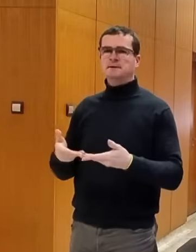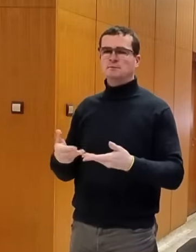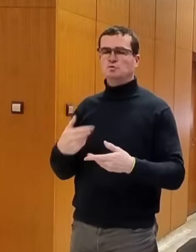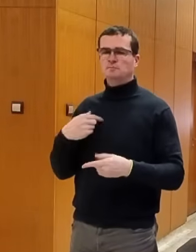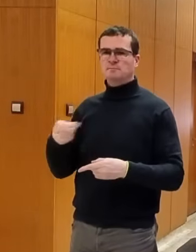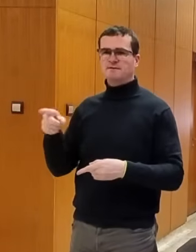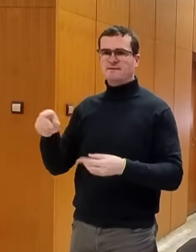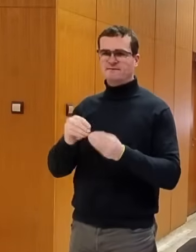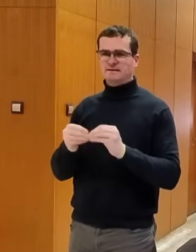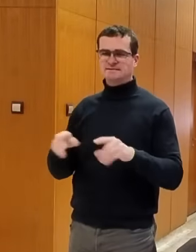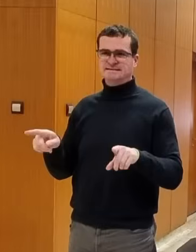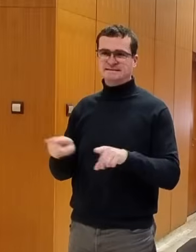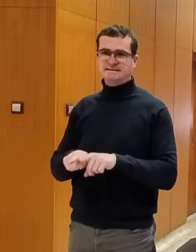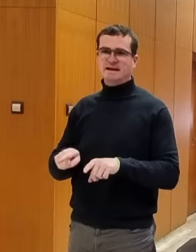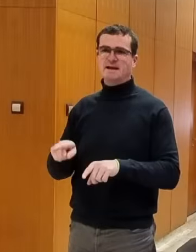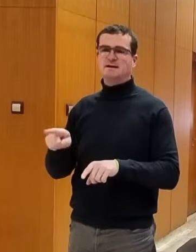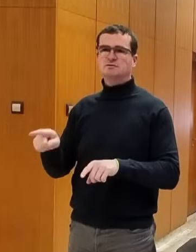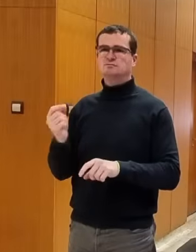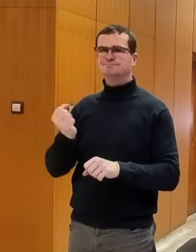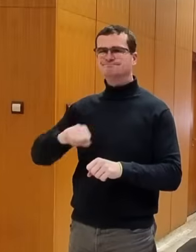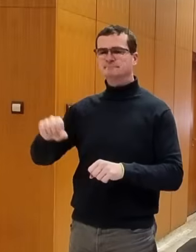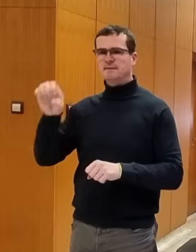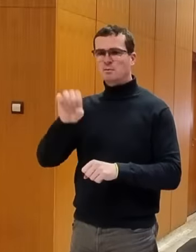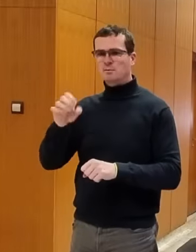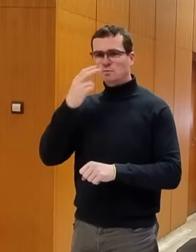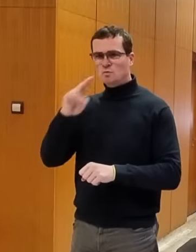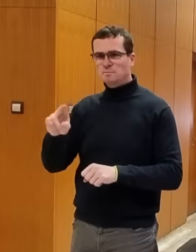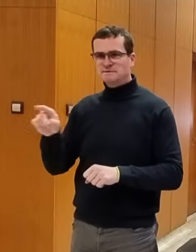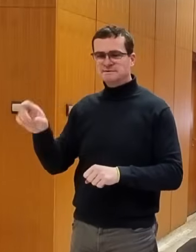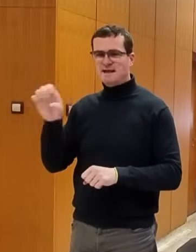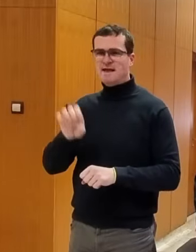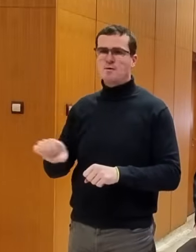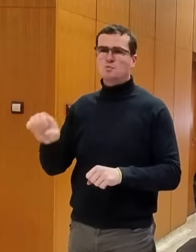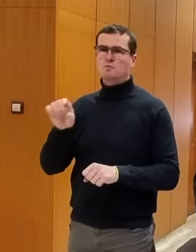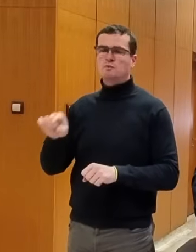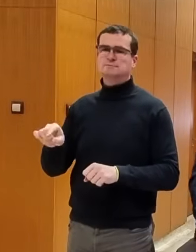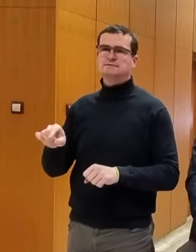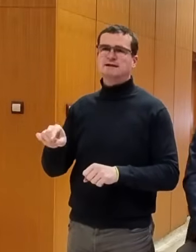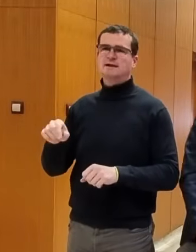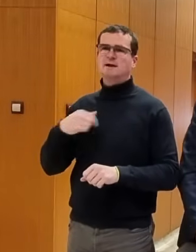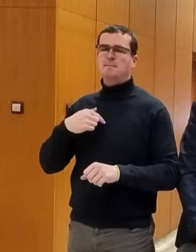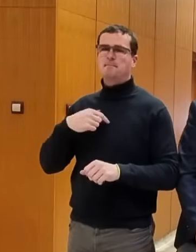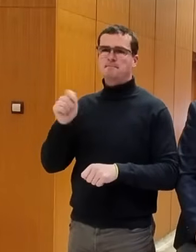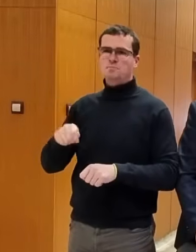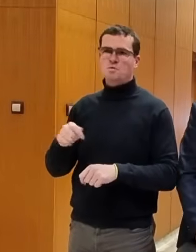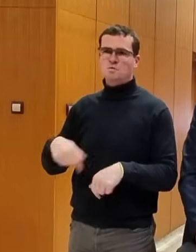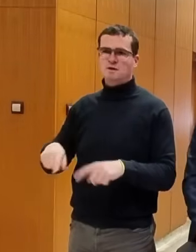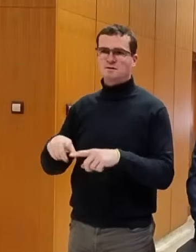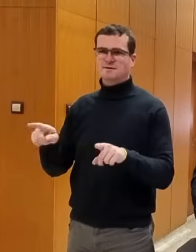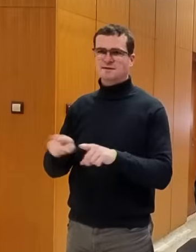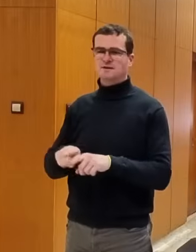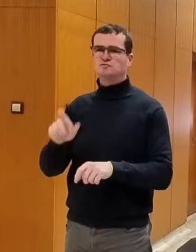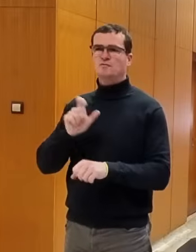sme tieto veci aj výtkam Európskej komisie a Európskej prokuratúry z hľadiska toho, aby